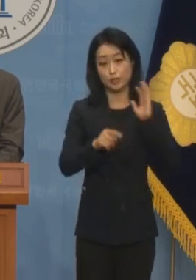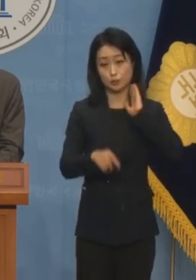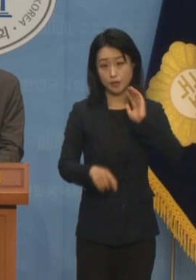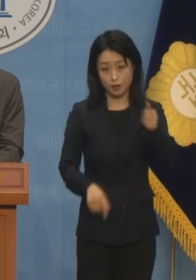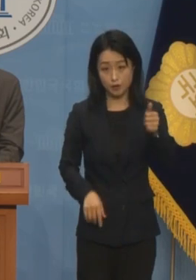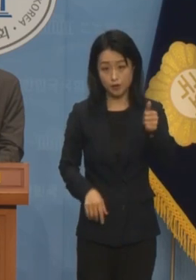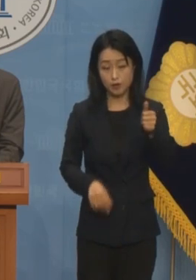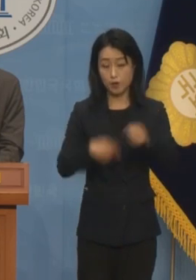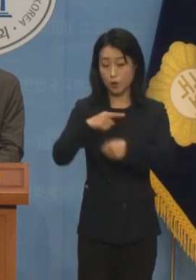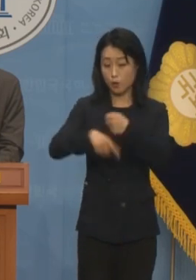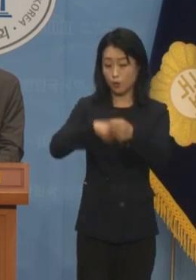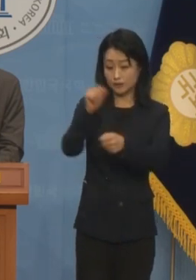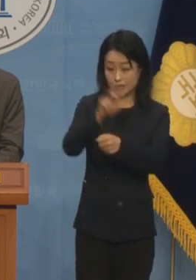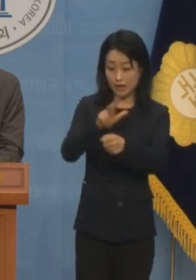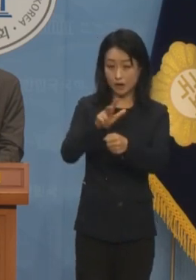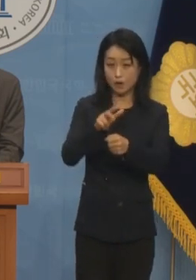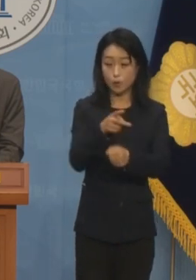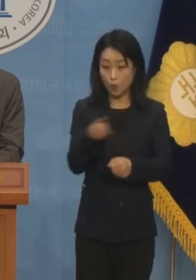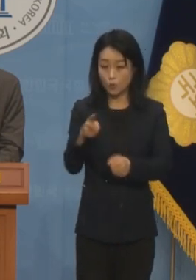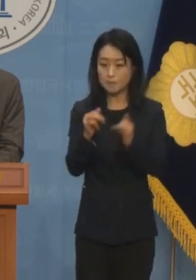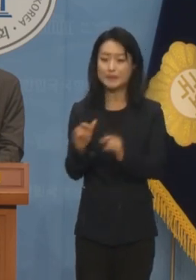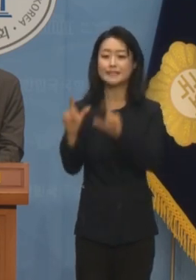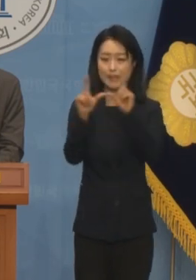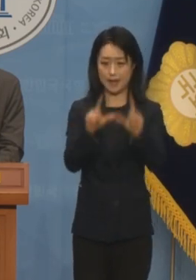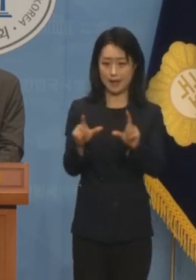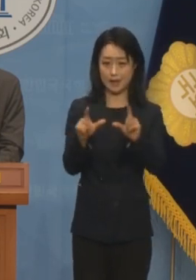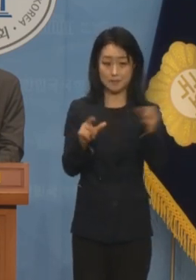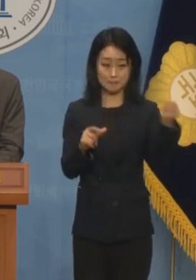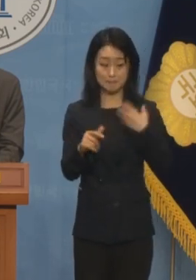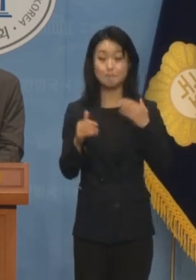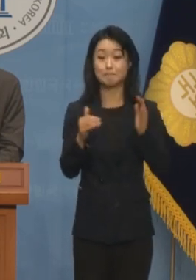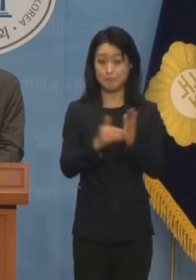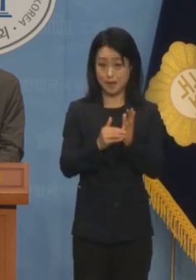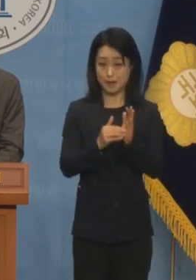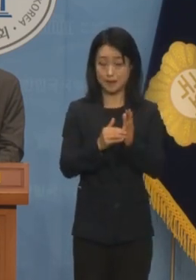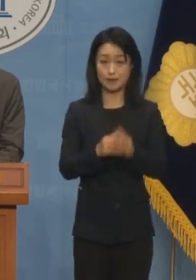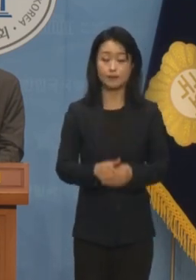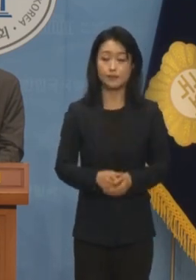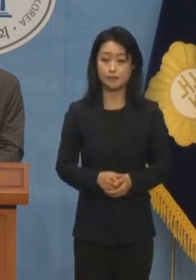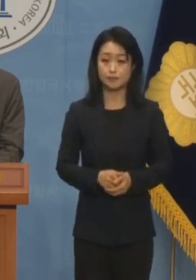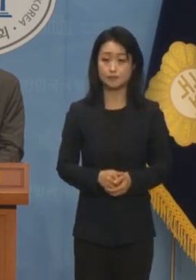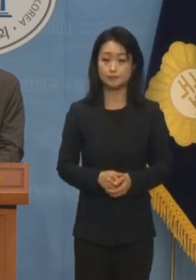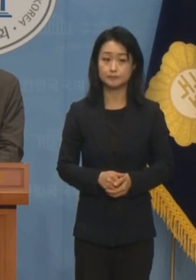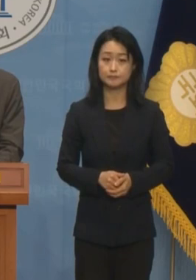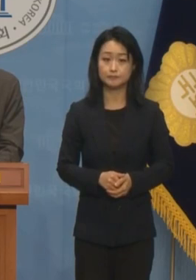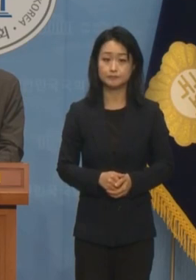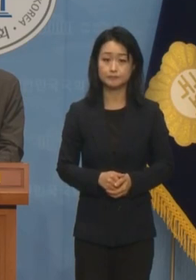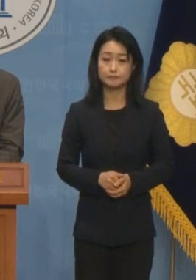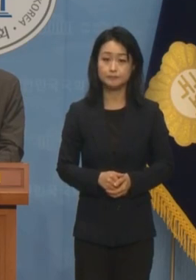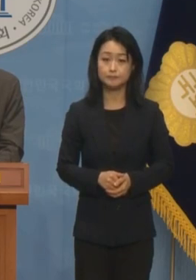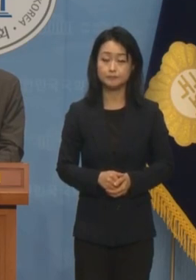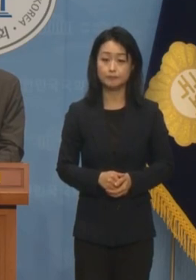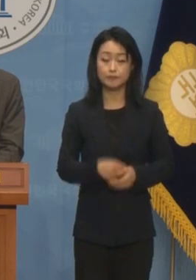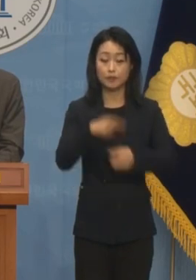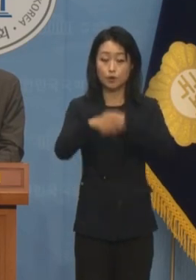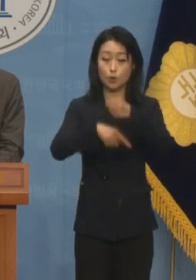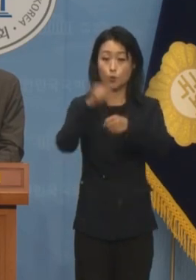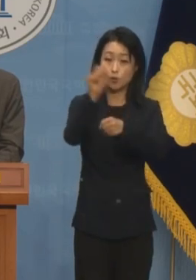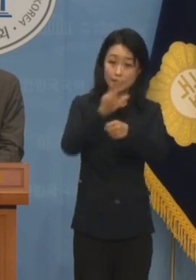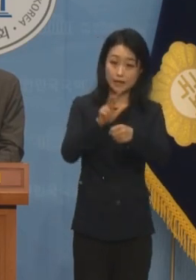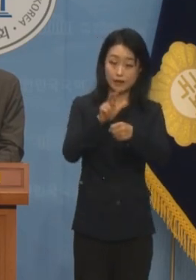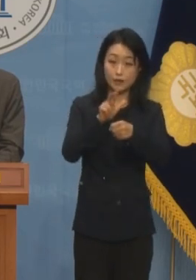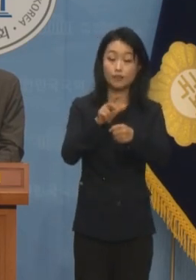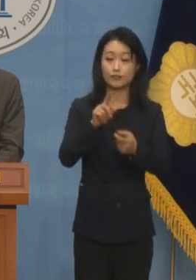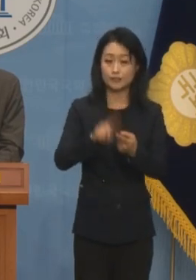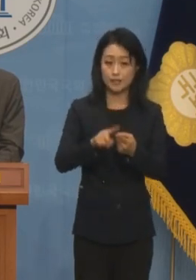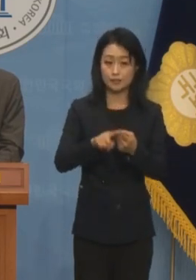대통령은 원전이 곧 민생이라며 원전에 대한 애정을 여러 차례 드러낸 바 있습니다. 원전은 그린